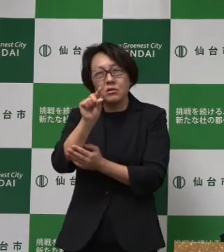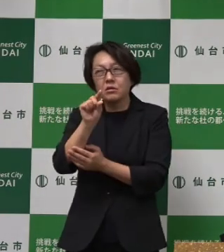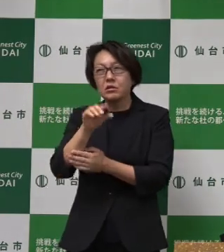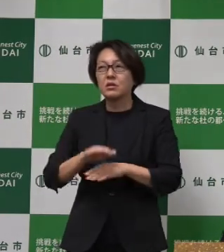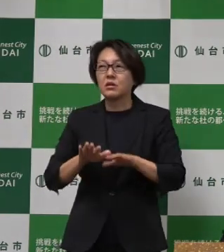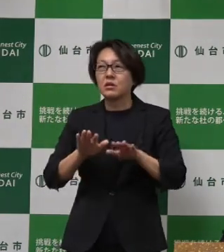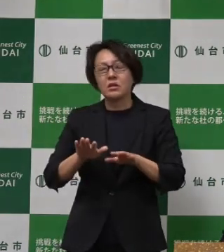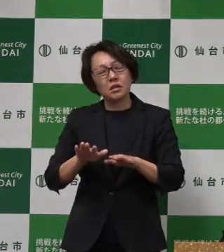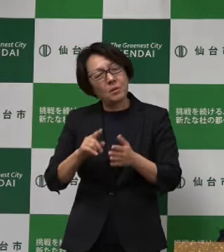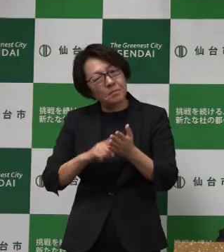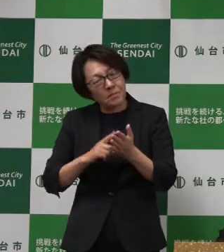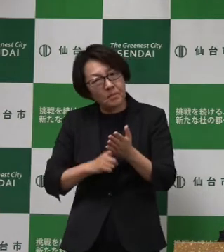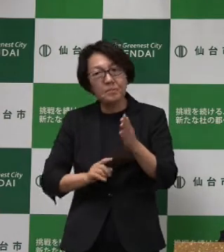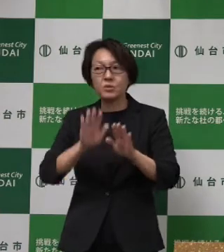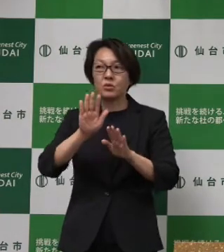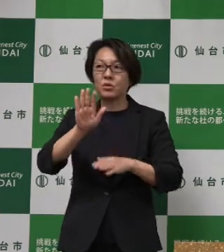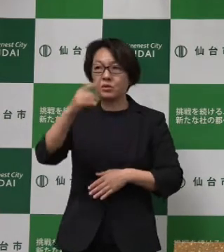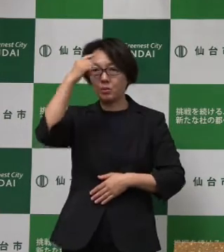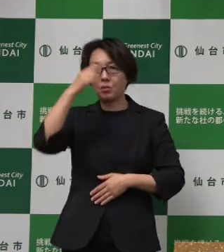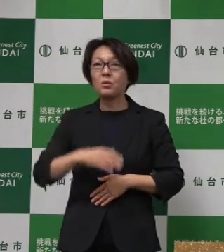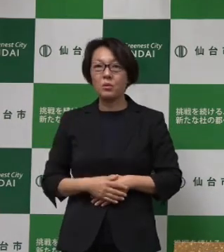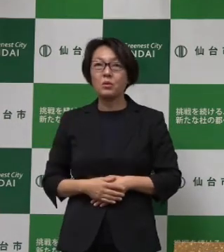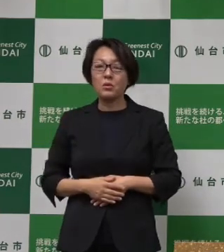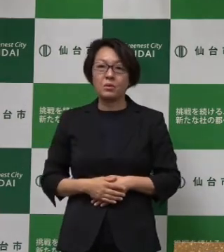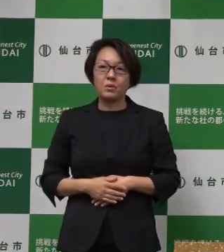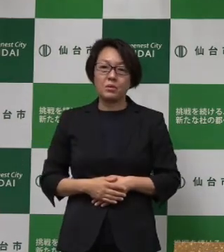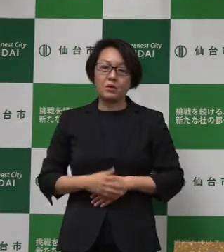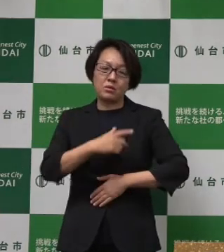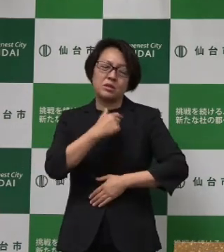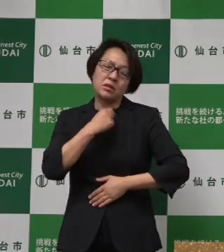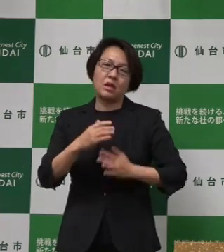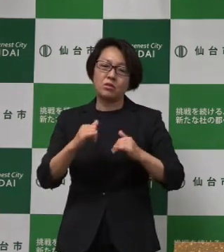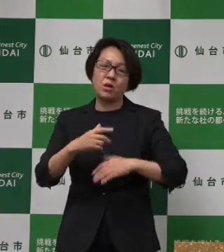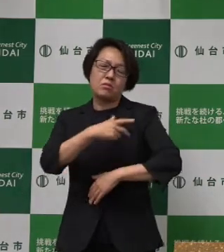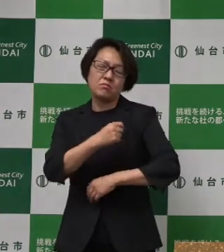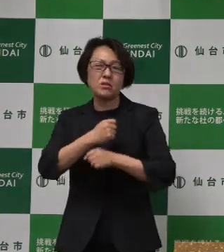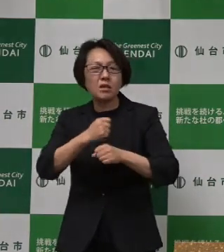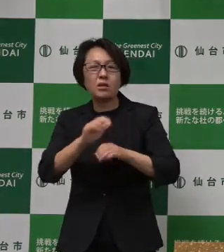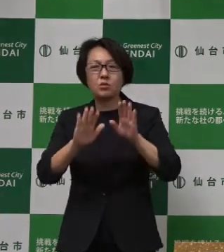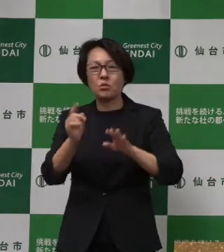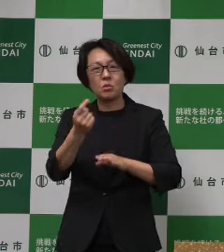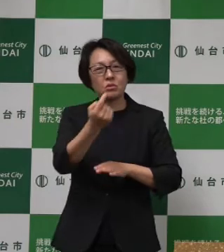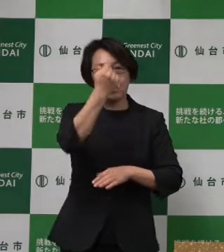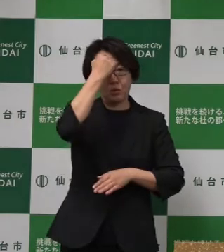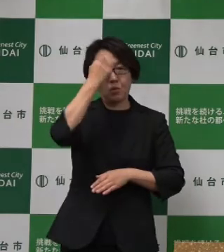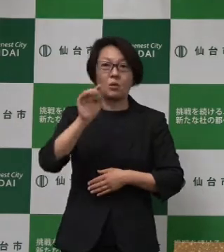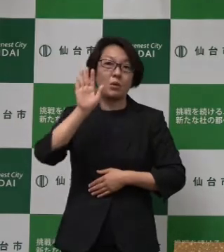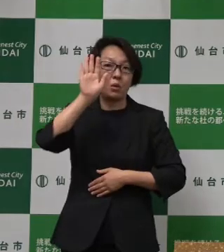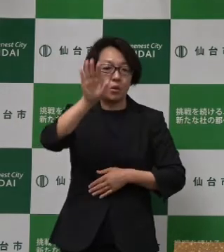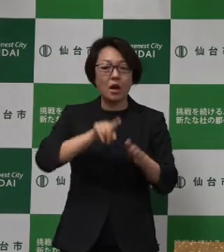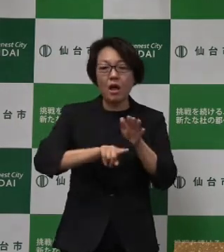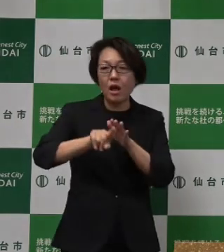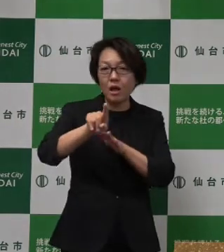給がアンバランスというかですね、一台車が打てないという状況にあると思うんですけど、どのようにこれからですね、優先枠という